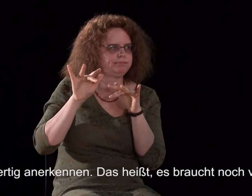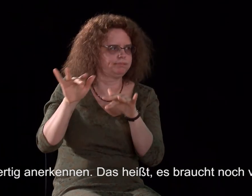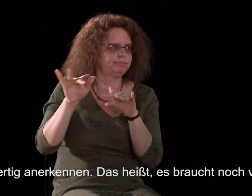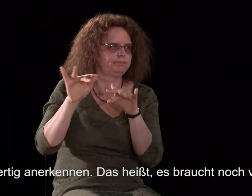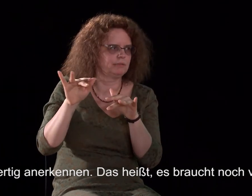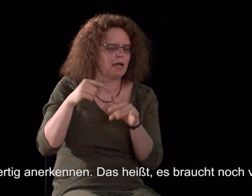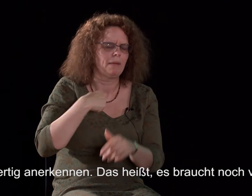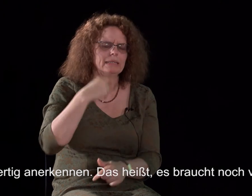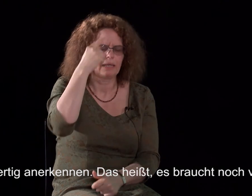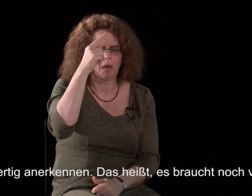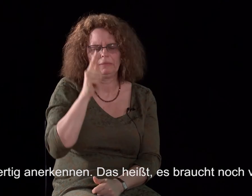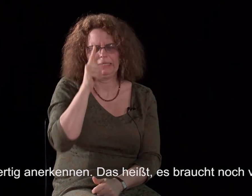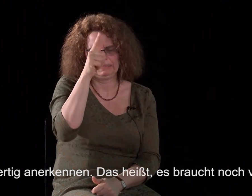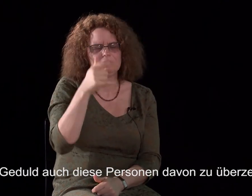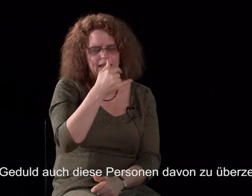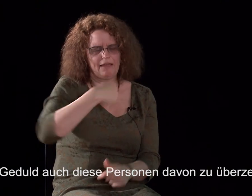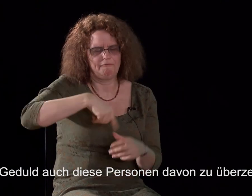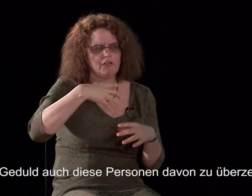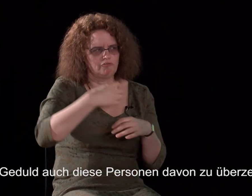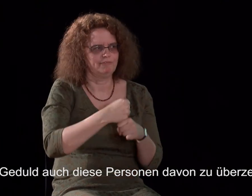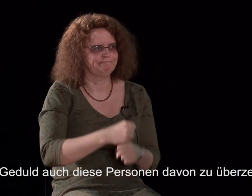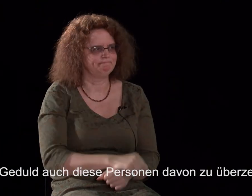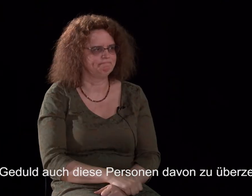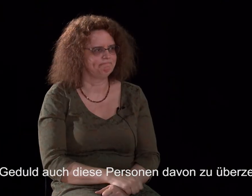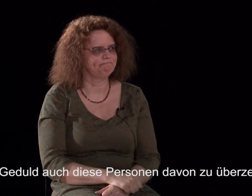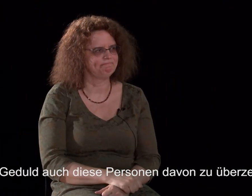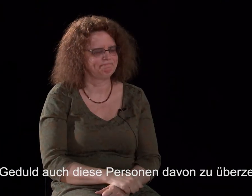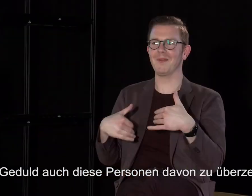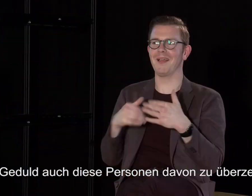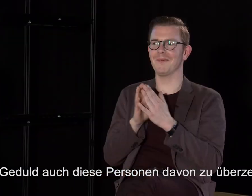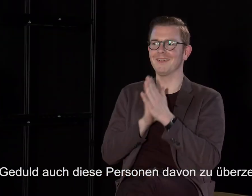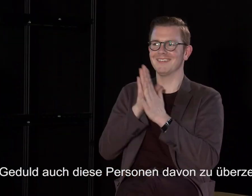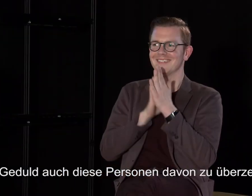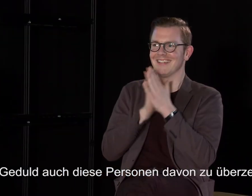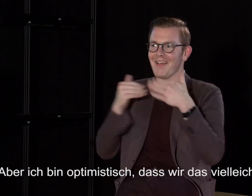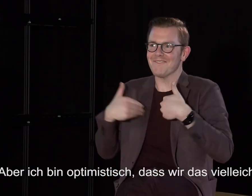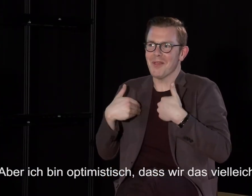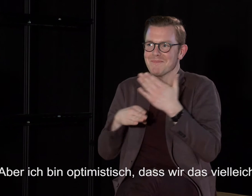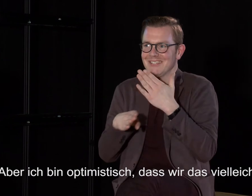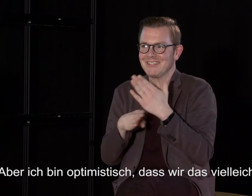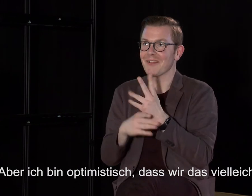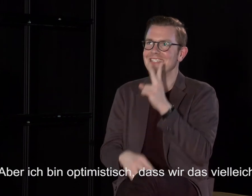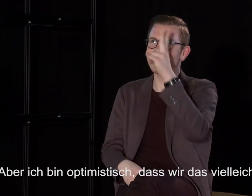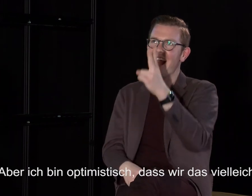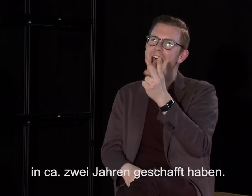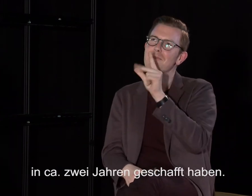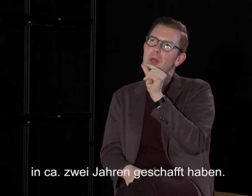das heißt also, es braucht noch viel Zeit und Geduld, auch diese Person davon zu überzeugen. Und ich bin optimistisch, dass wir auch das schaffen.